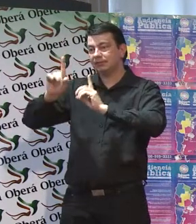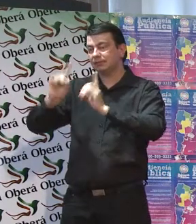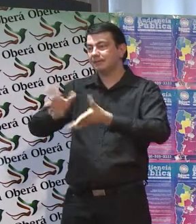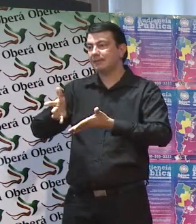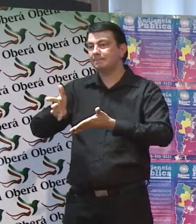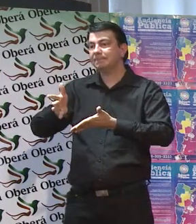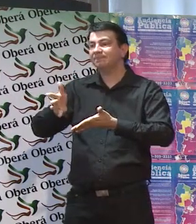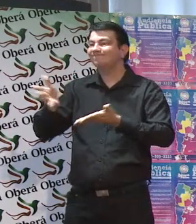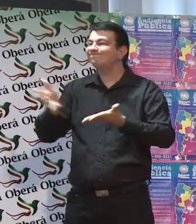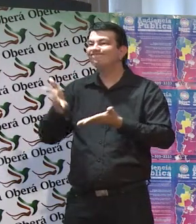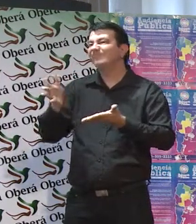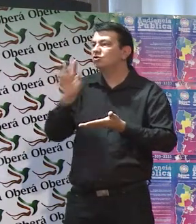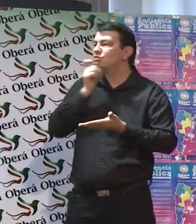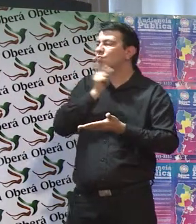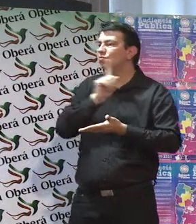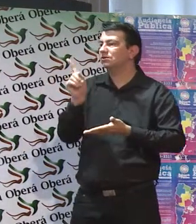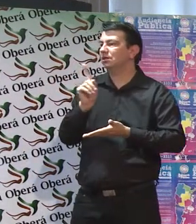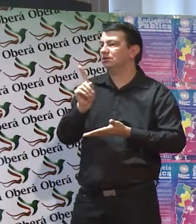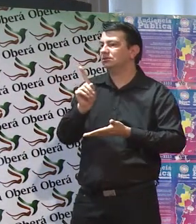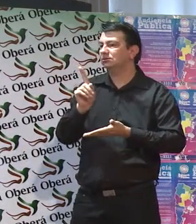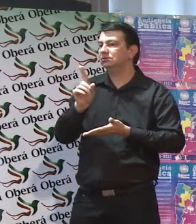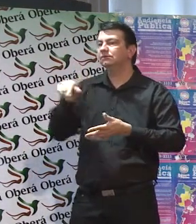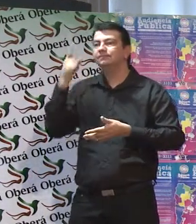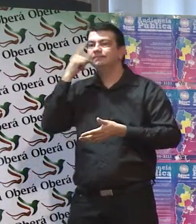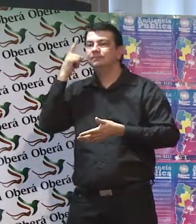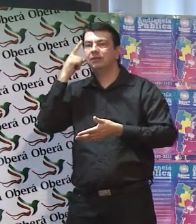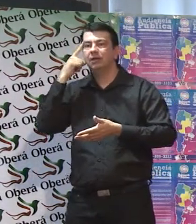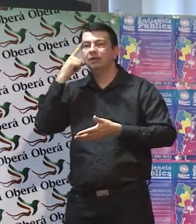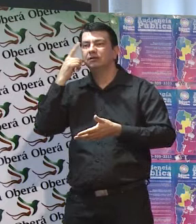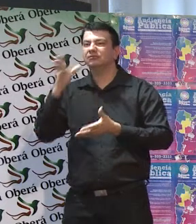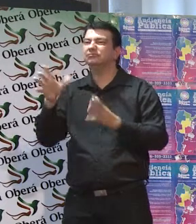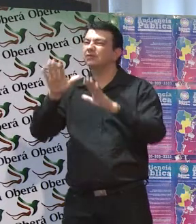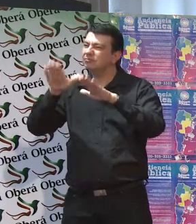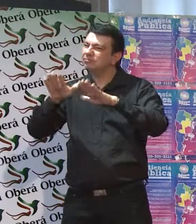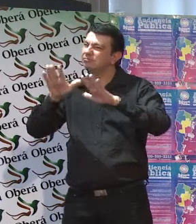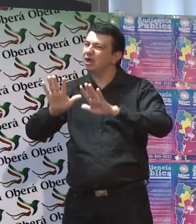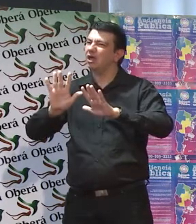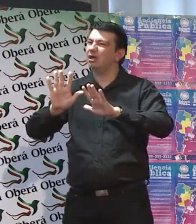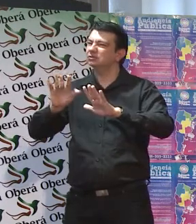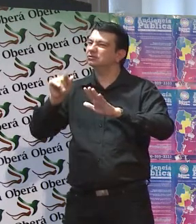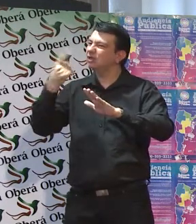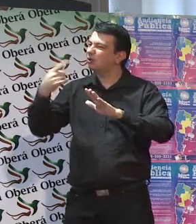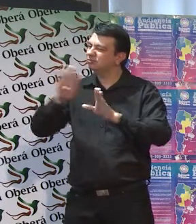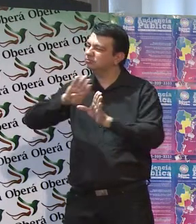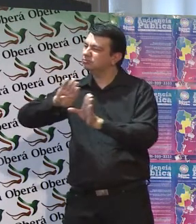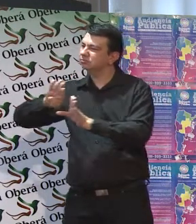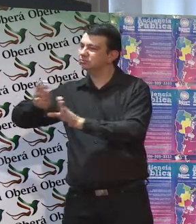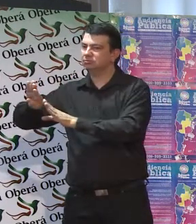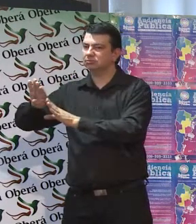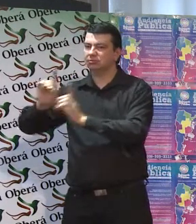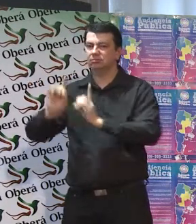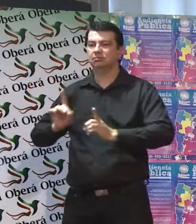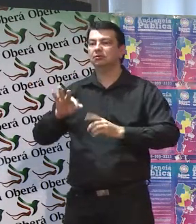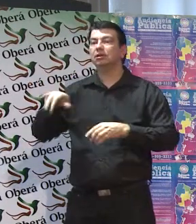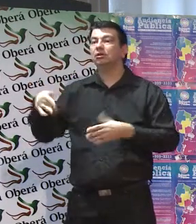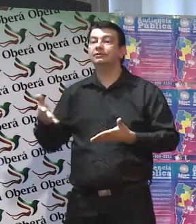y eso no está muy bueno, entonces estaría bueno que saquen un poco esas cosas. También